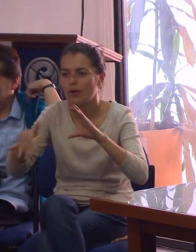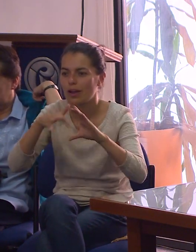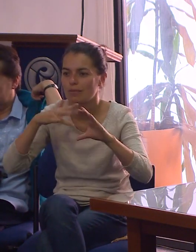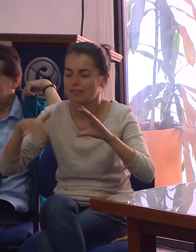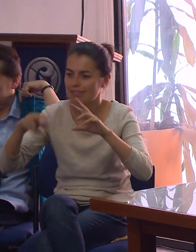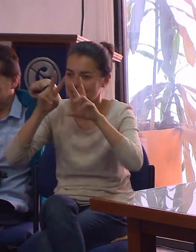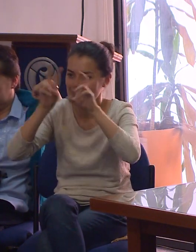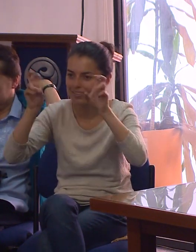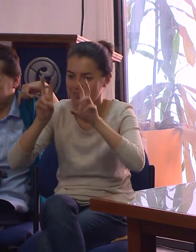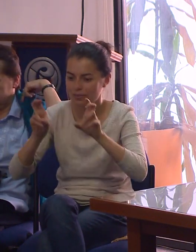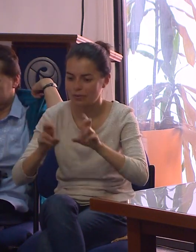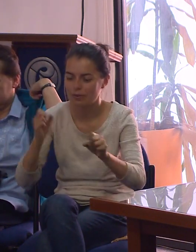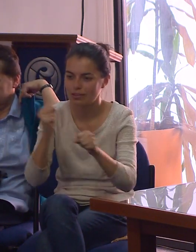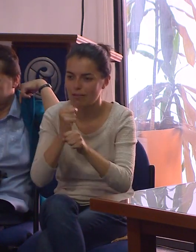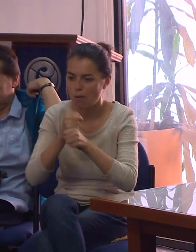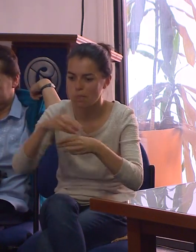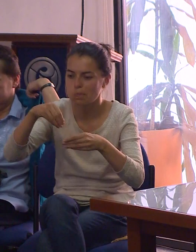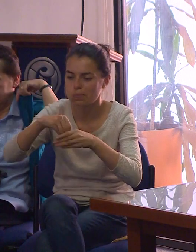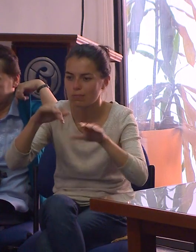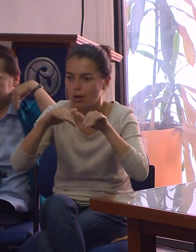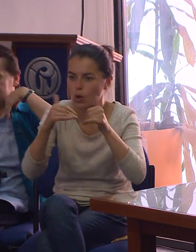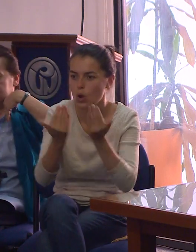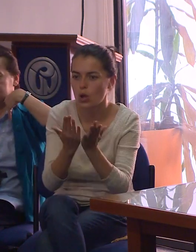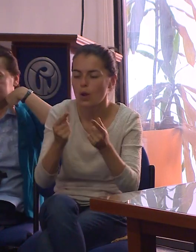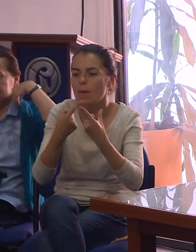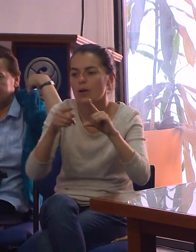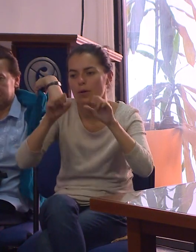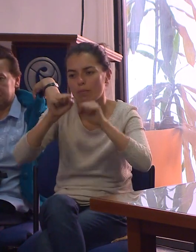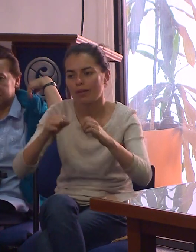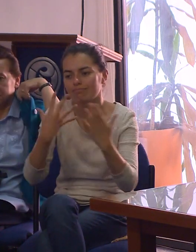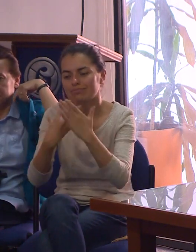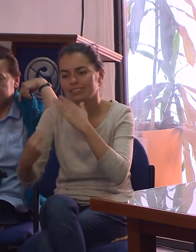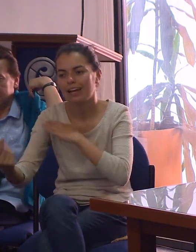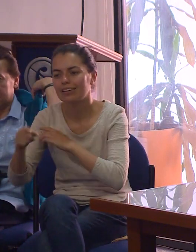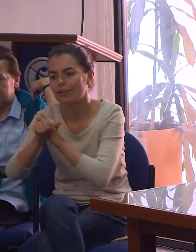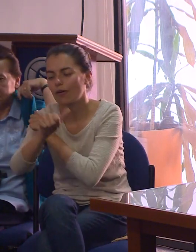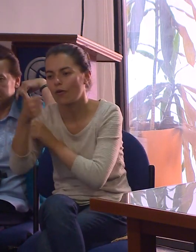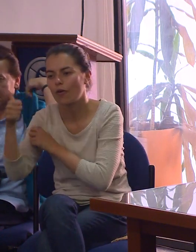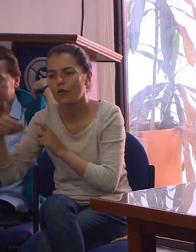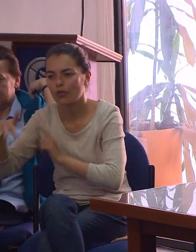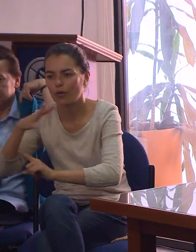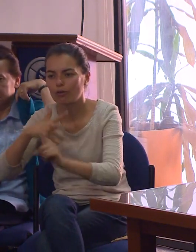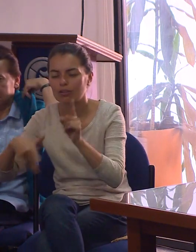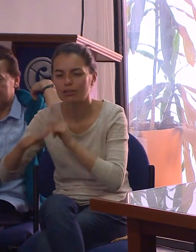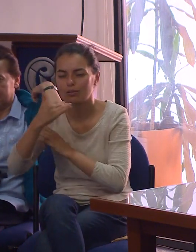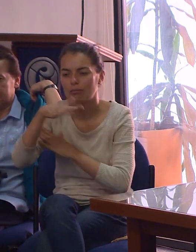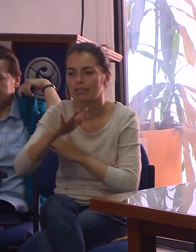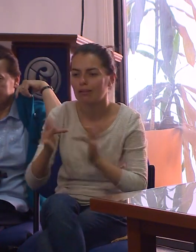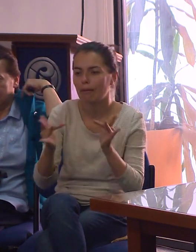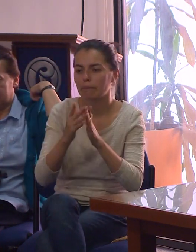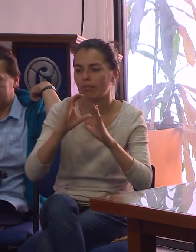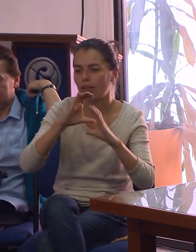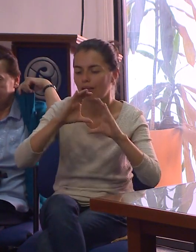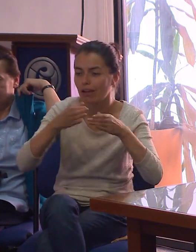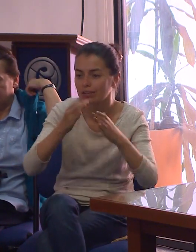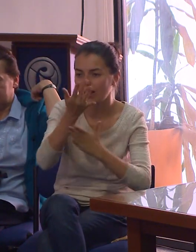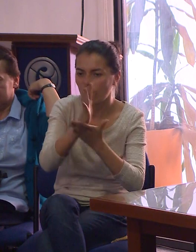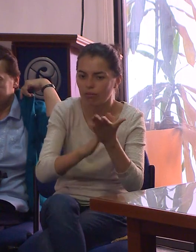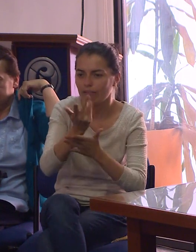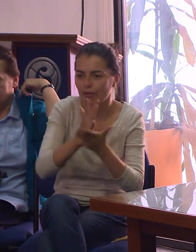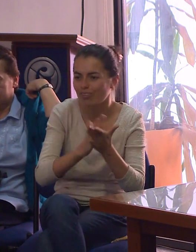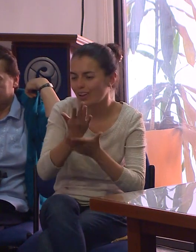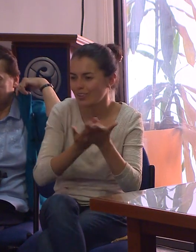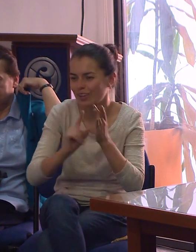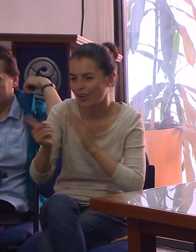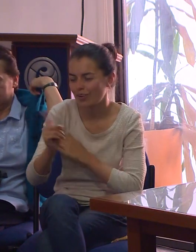temáticas dentro de la misma institución, pero de pronto saliéndonos un poco de, digamos, de la verticalidad de la clase, del aula. Esa ha